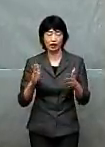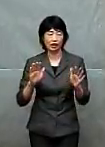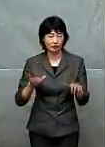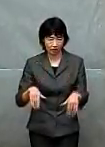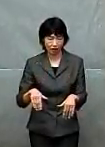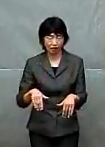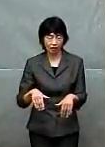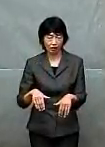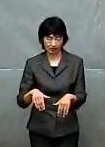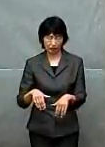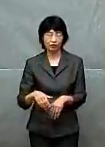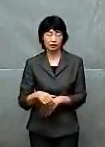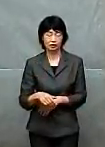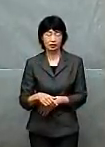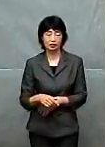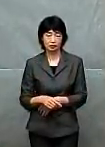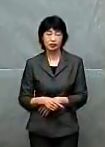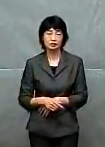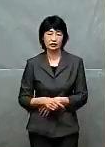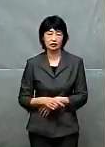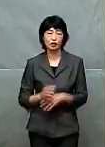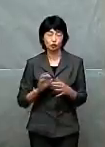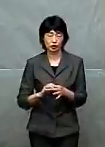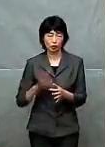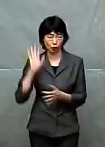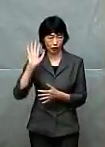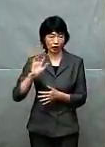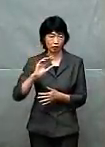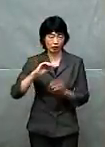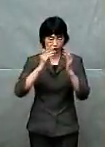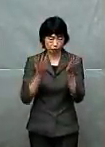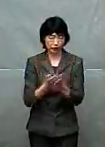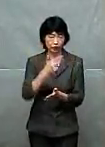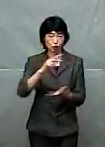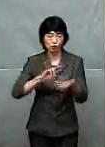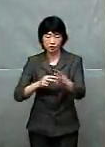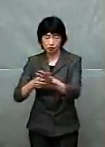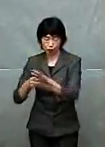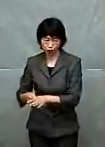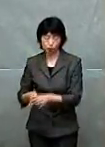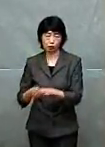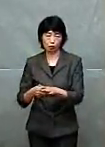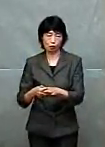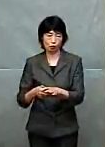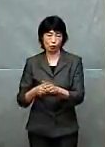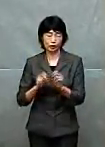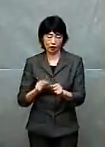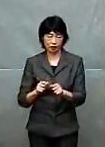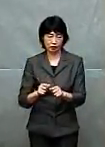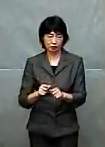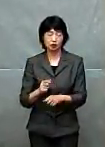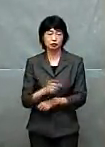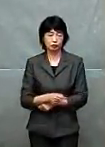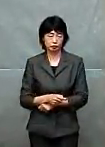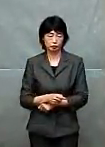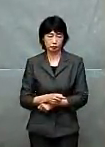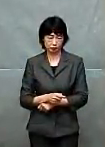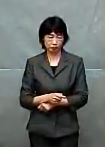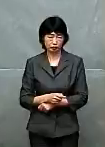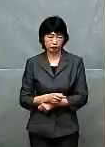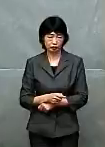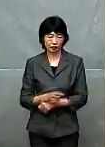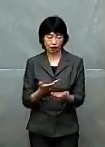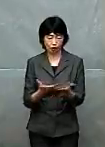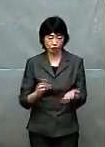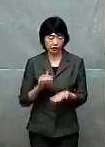それで全市町村、また次回からはその最初シーズンの最初の時